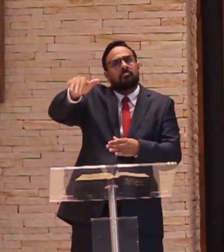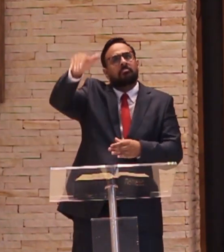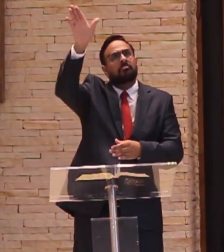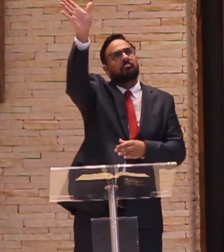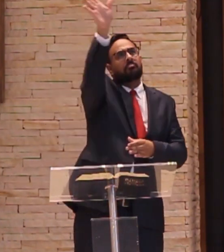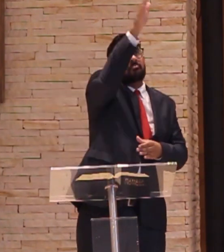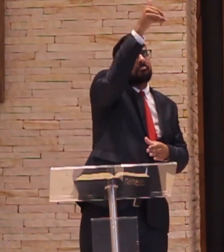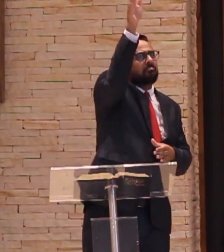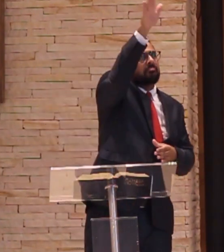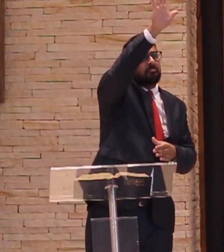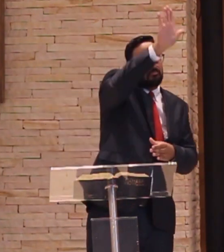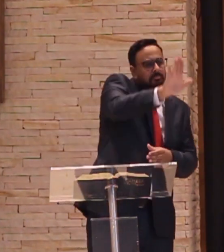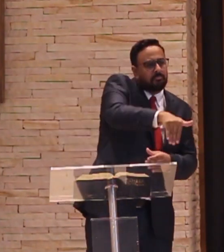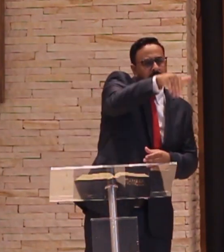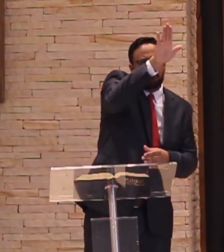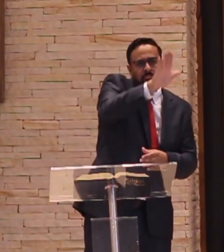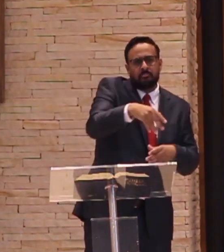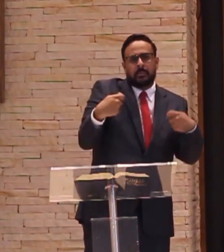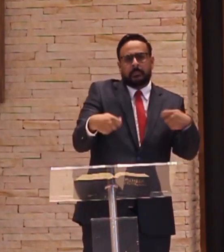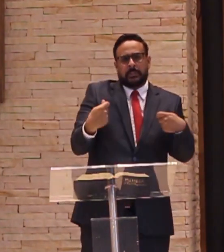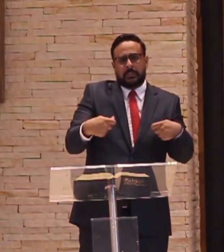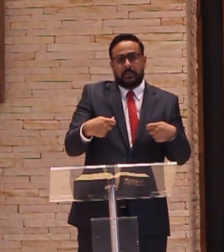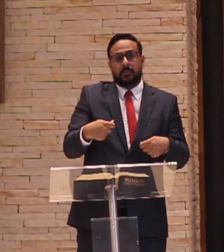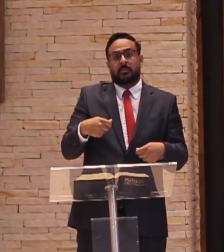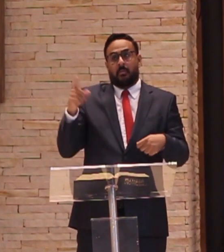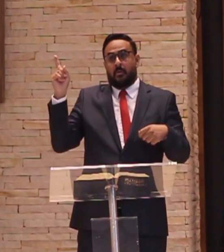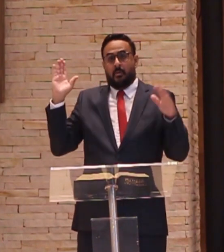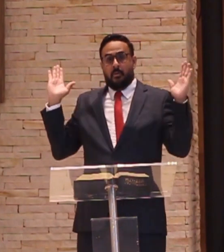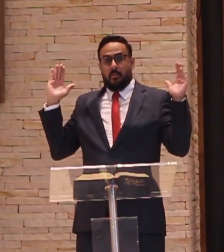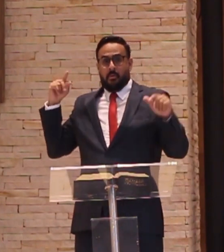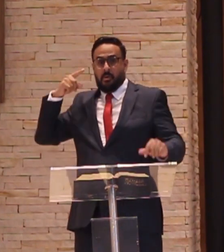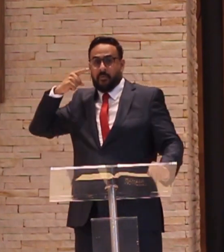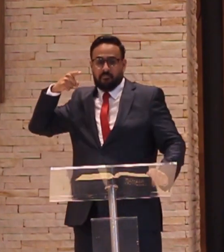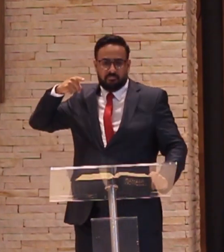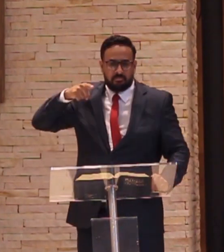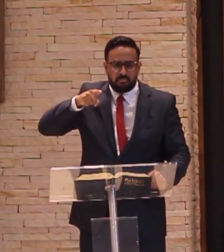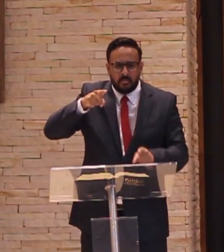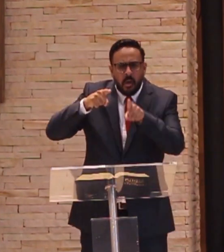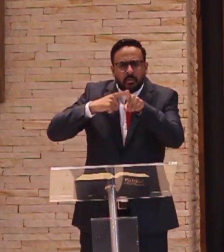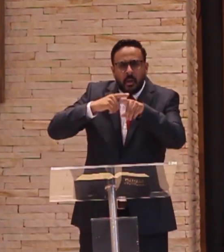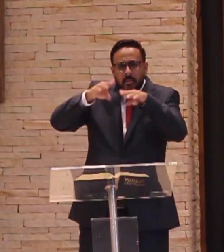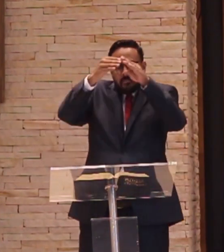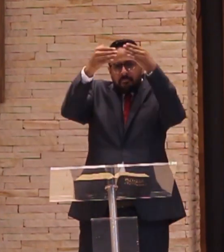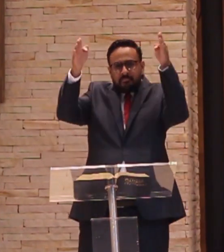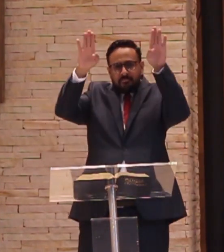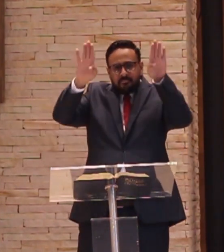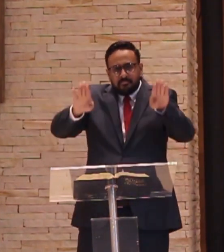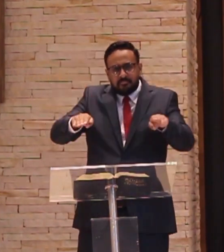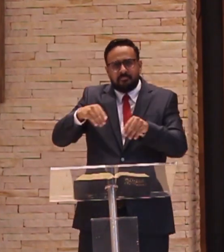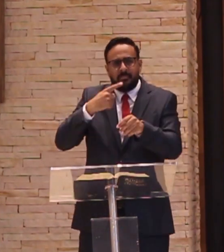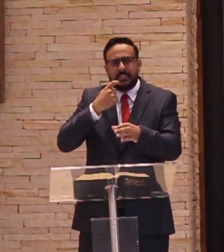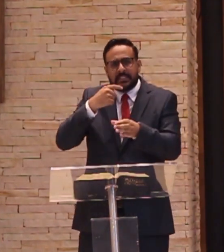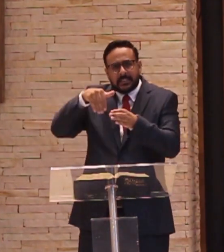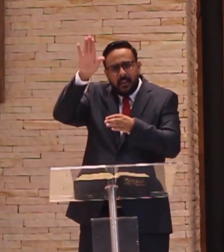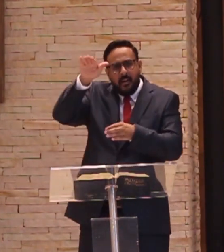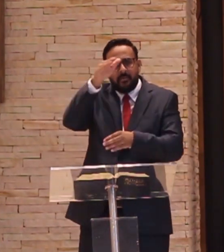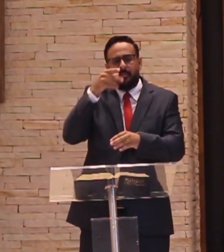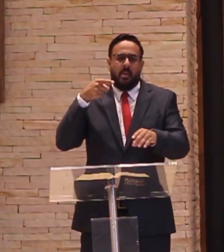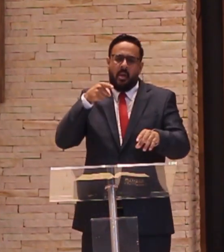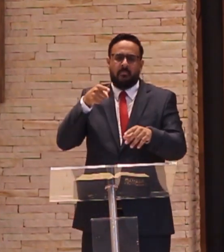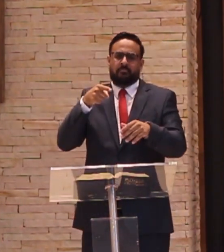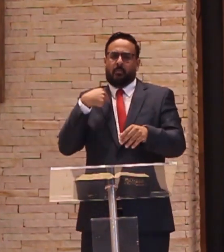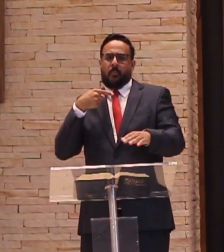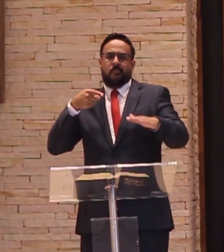do cordeiro, essas casas terão os seus primogênitos salvos. O anjo do Senhor vai